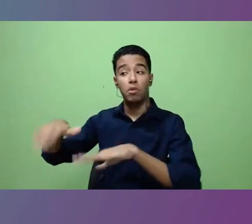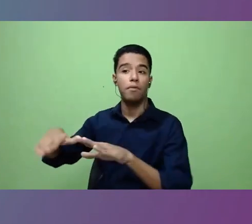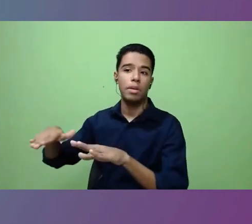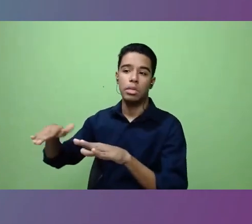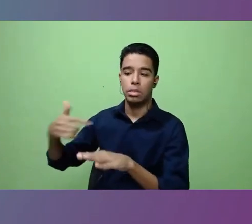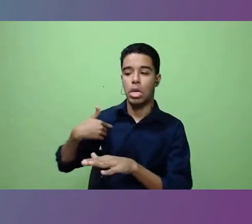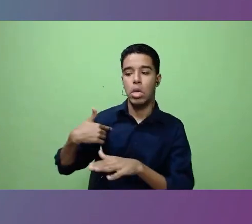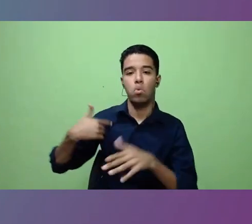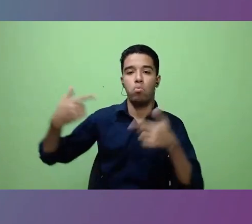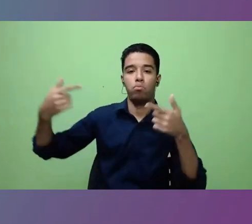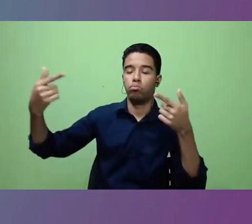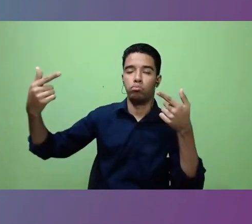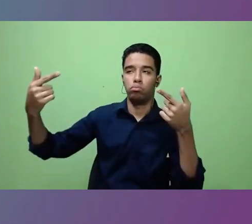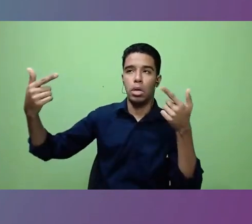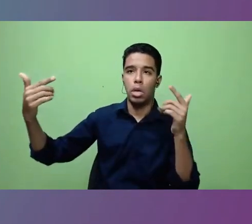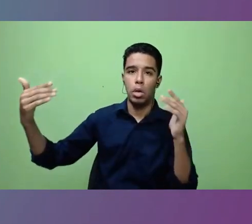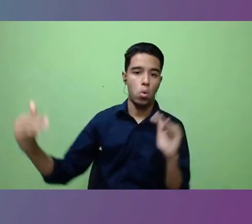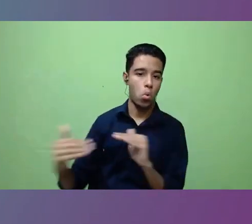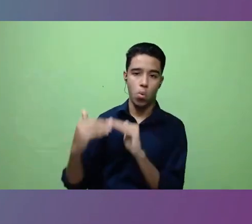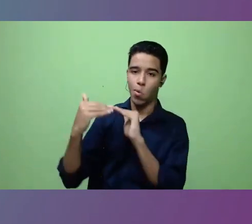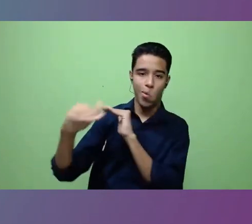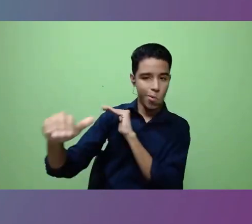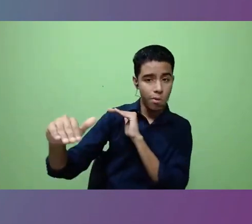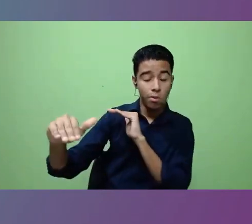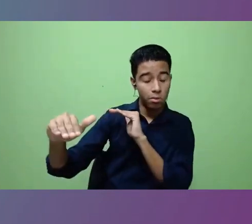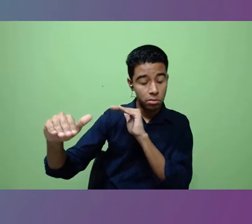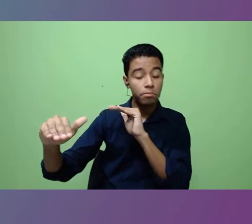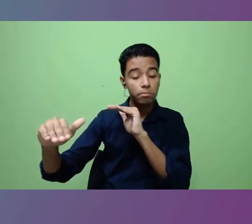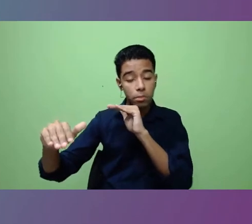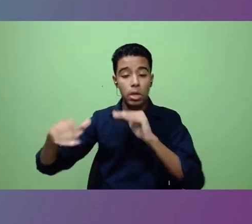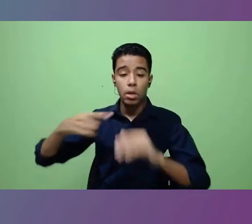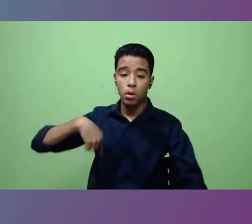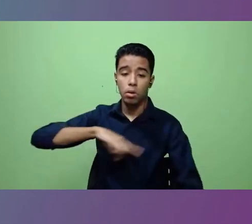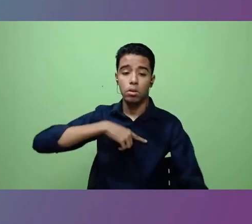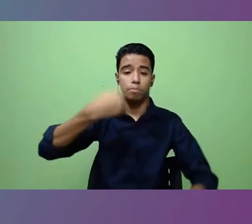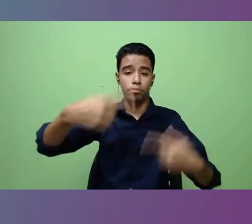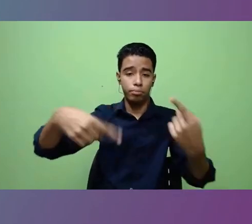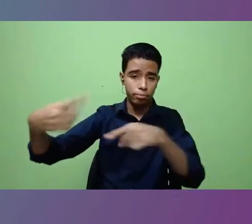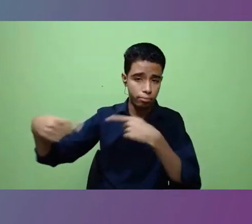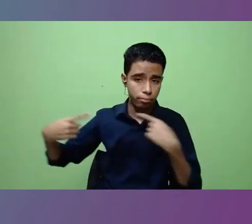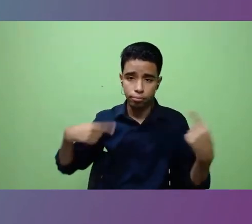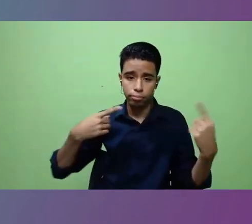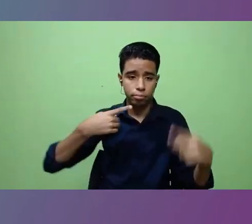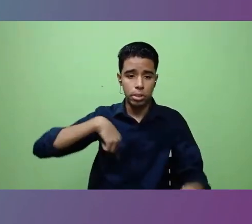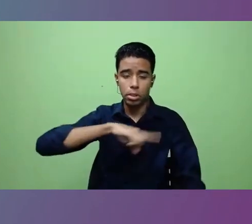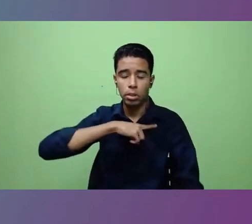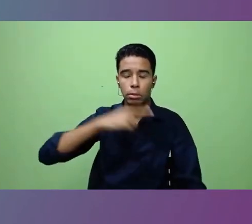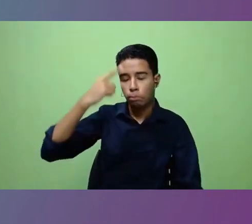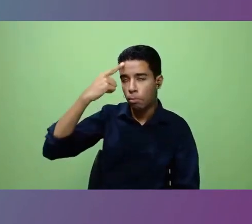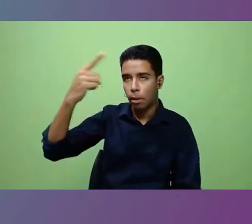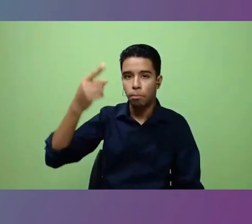colocar mesmo ideias em circulação, sem problema nenhum, tá bom?